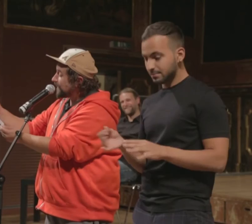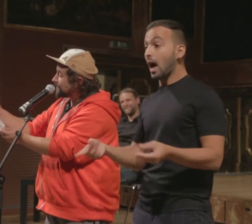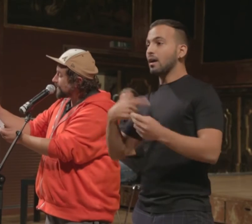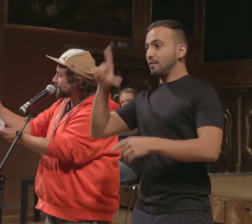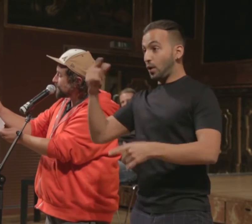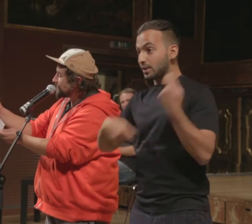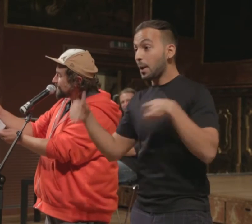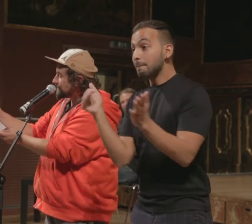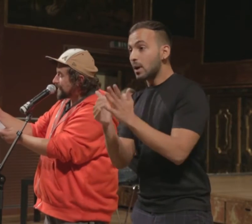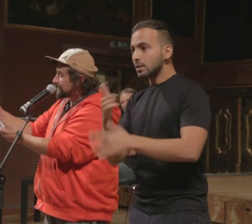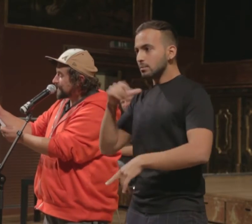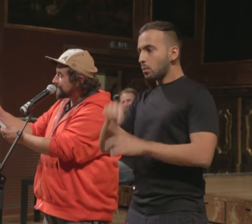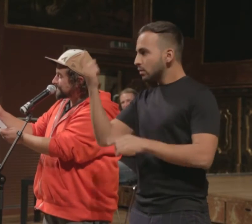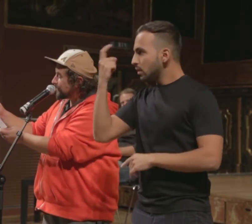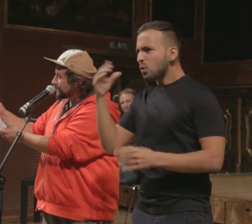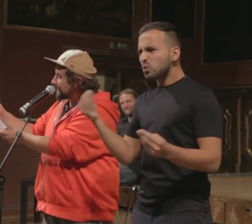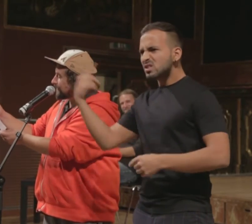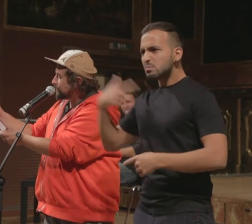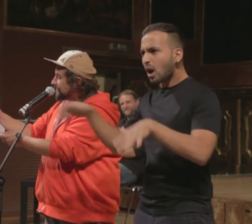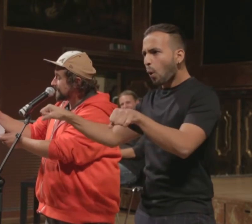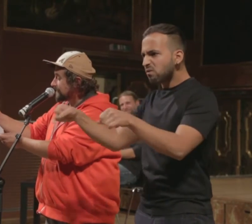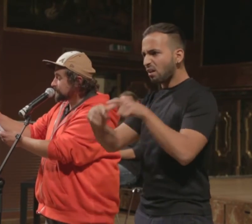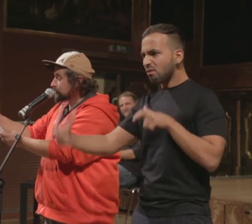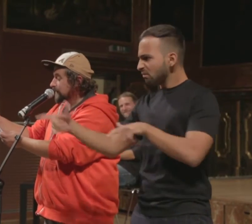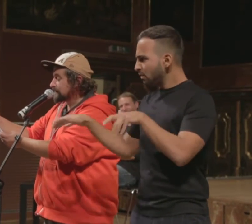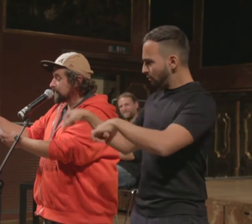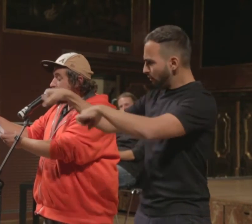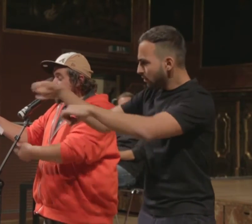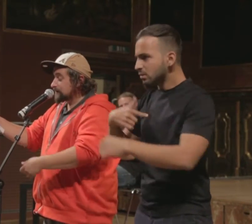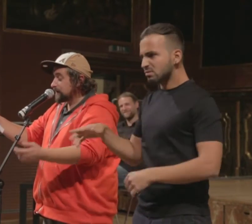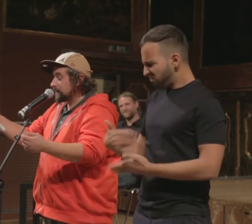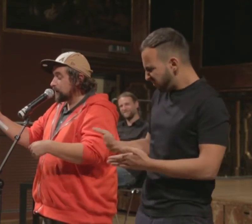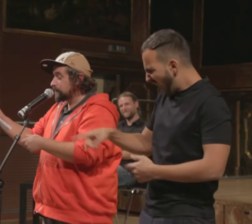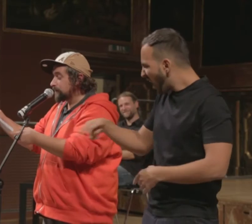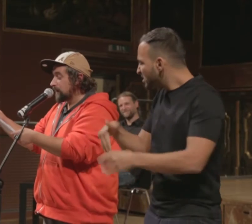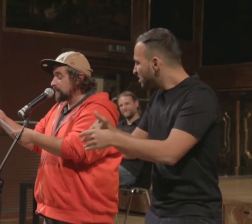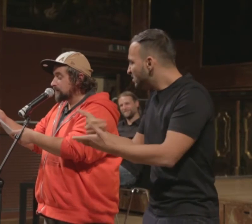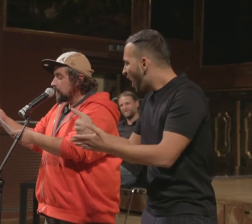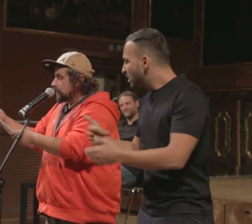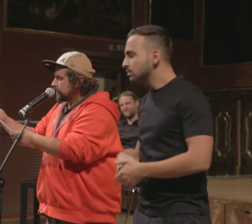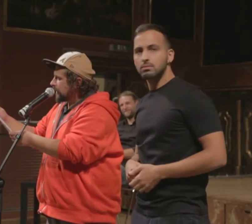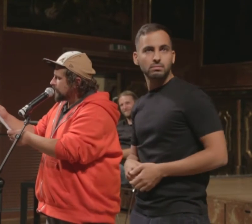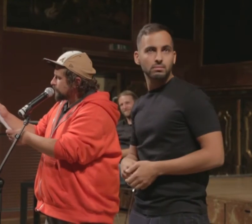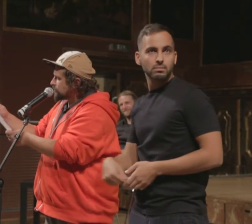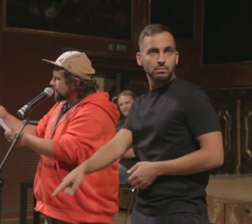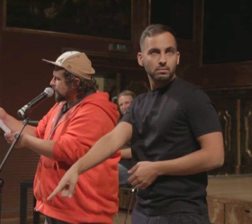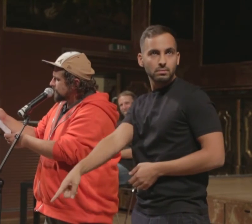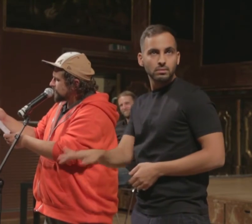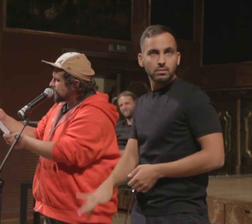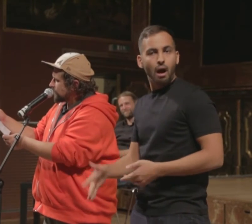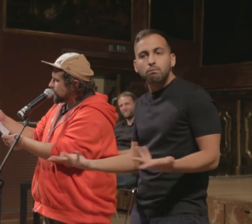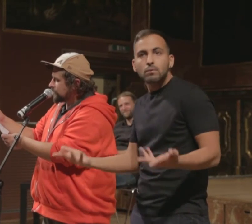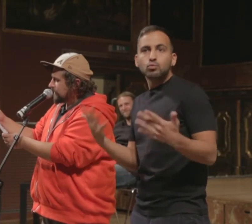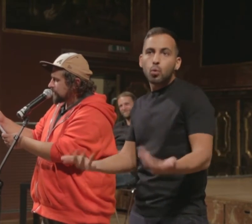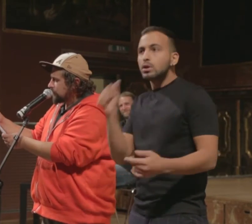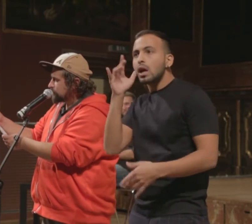ausgeklammert. Ich war ein wenig verwundert. Schließlich war er mit zwei riesigen Koffern hergekommen und jetzt hat er nichts mehr zum Anziehen. Was hast du denn in den Koffern, fragte ich. In den einen habe ich Sachen für